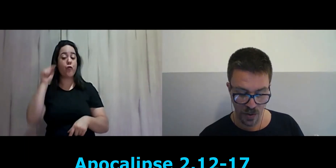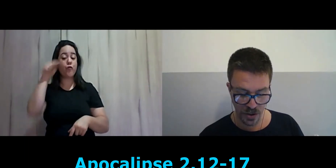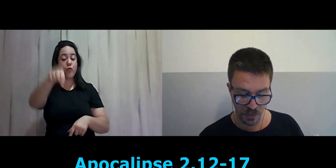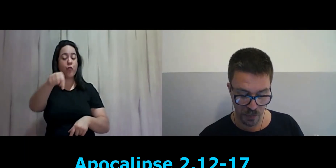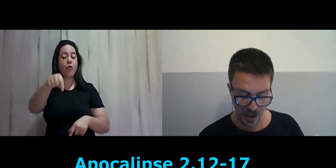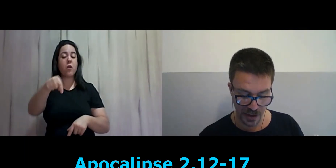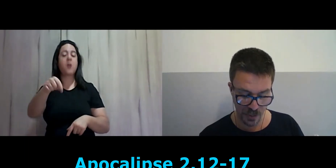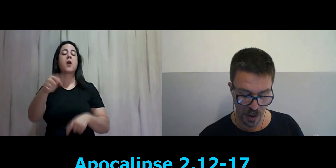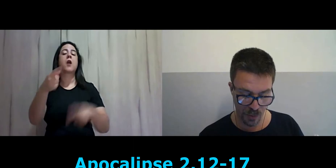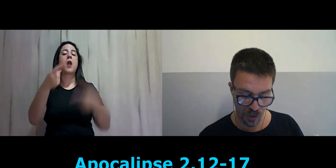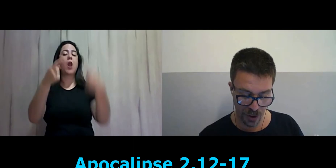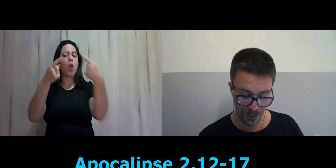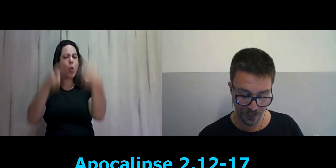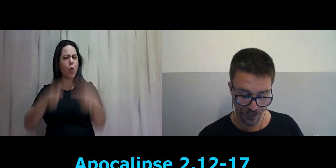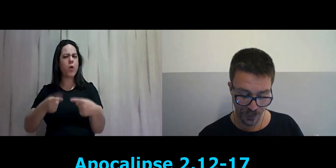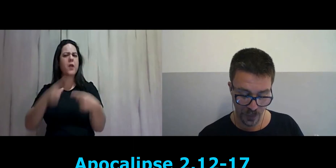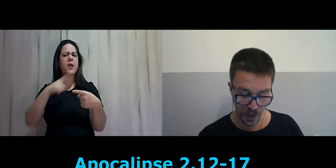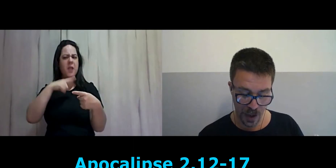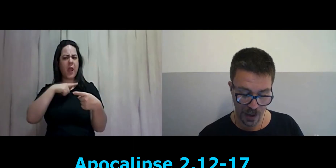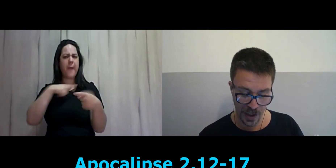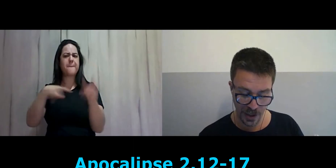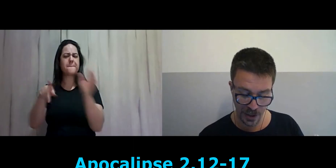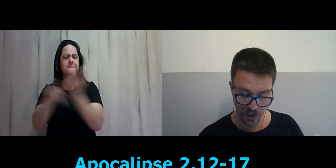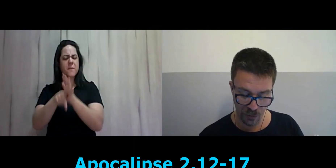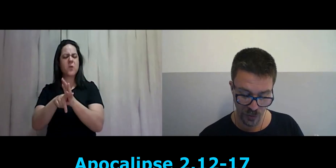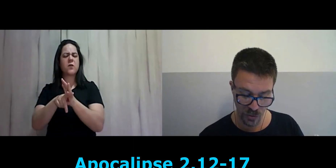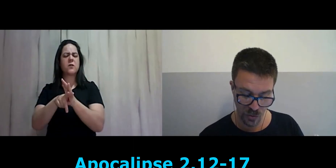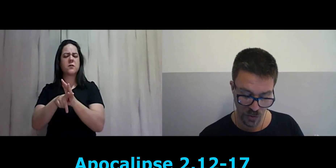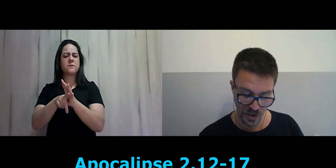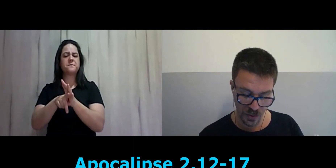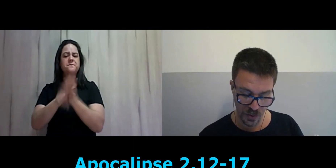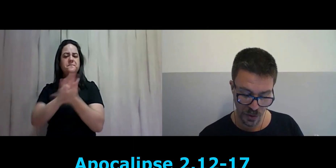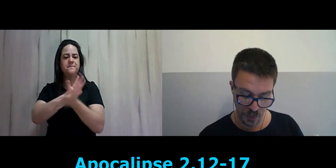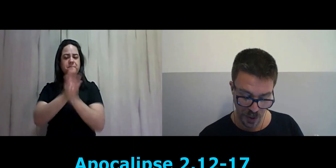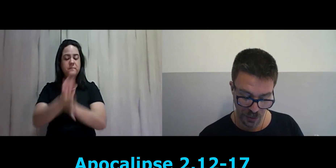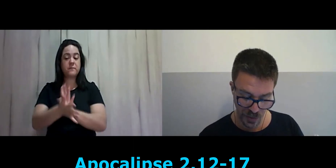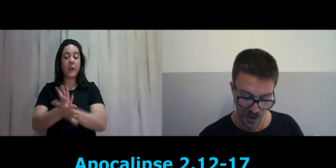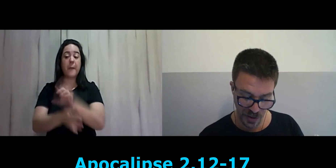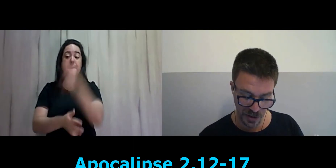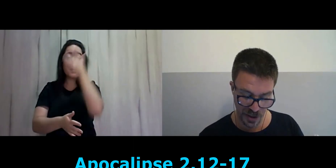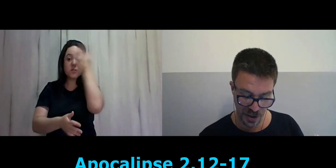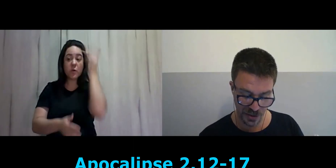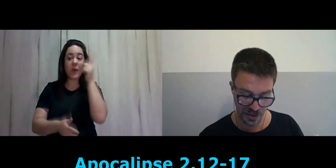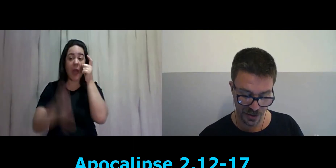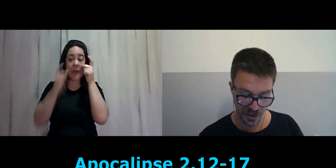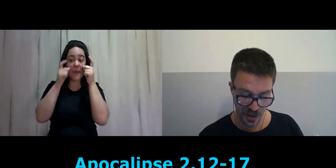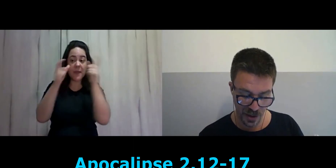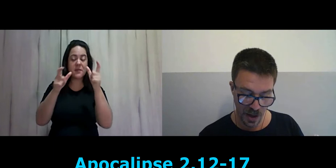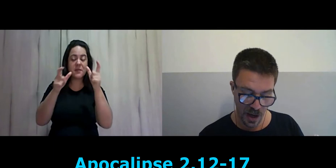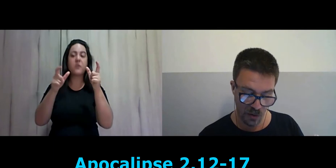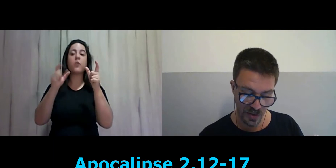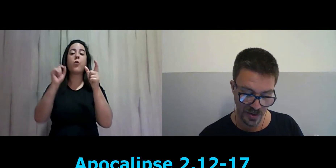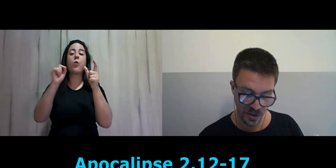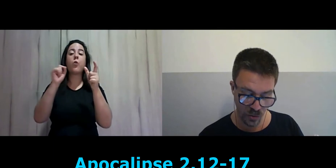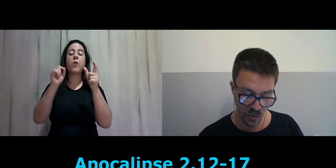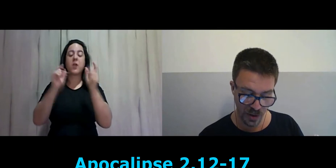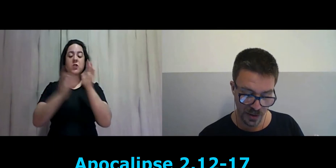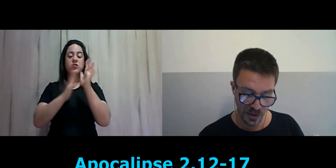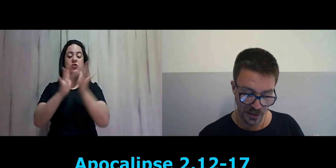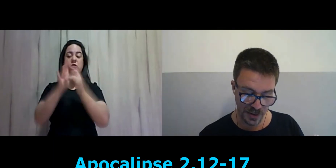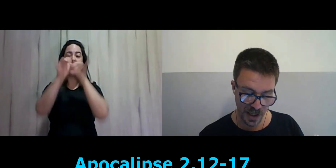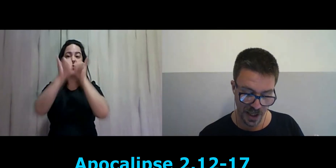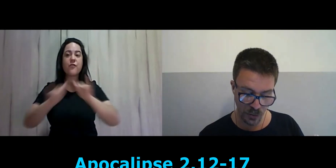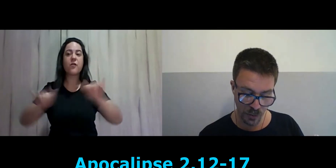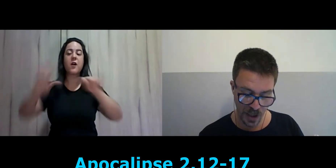eles com a espada da minha boca. Aquele que tem ouvidos, ouça o que o Espírito diz às igrejas. Ao